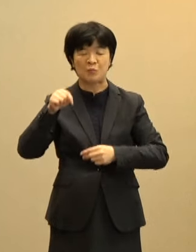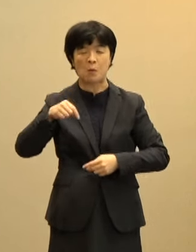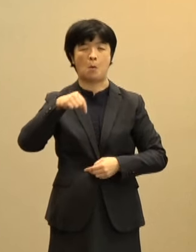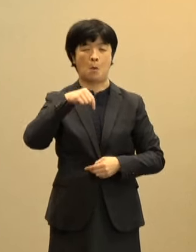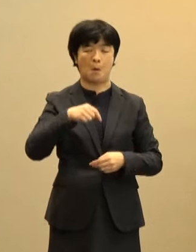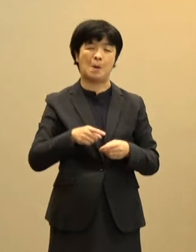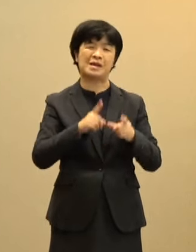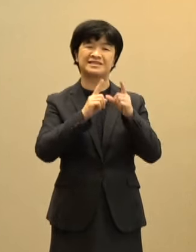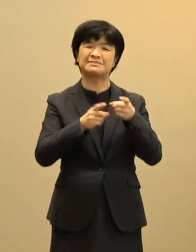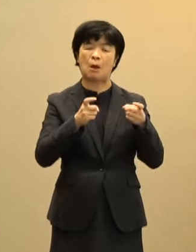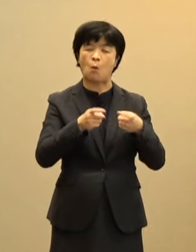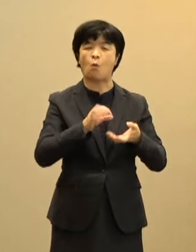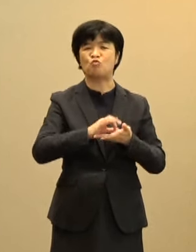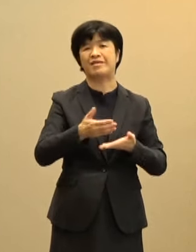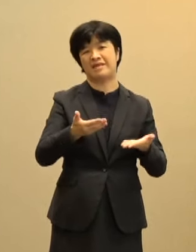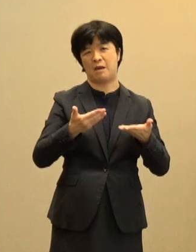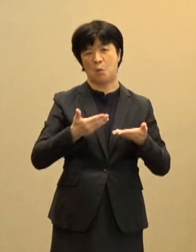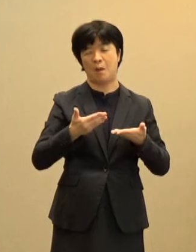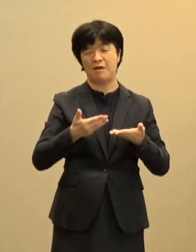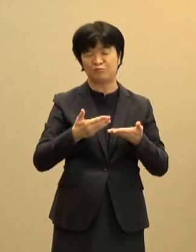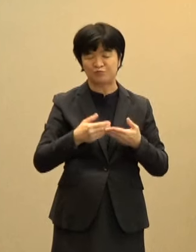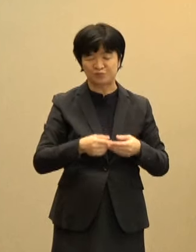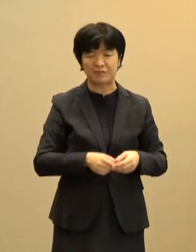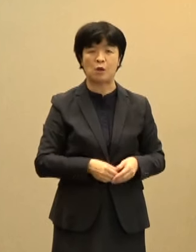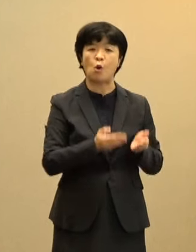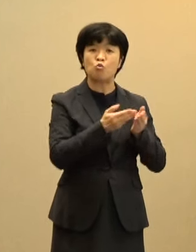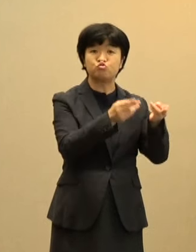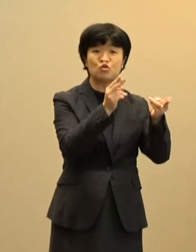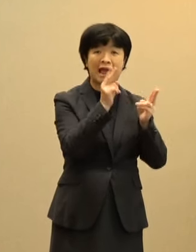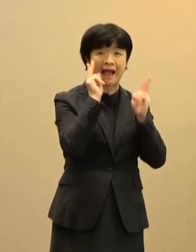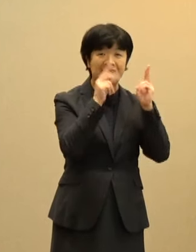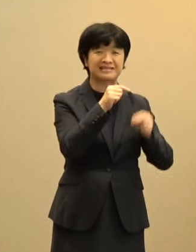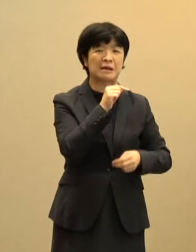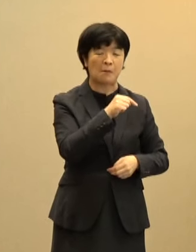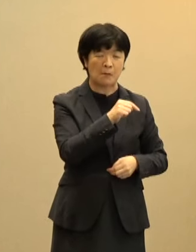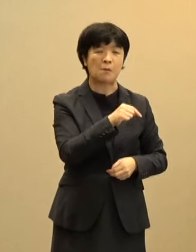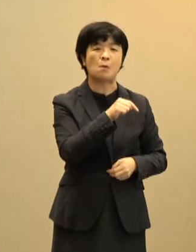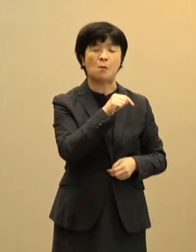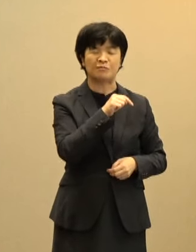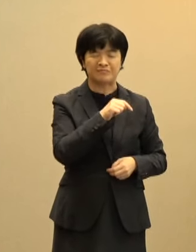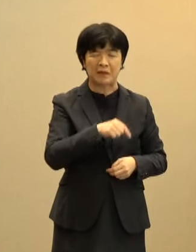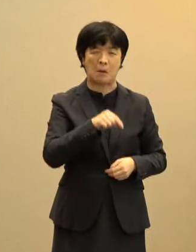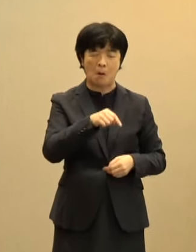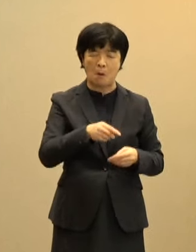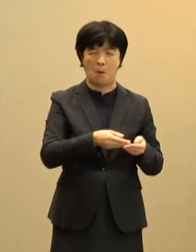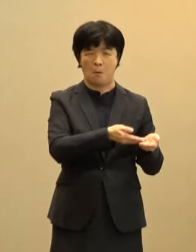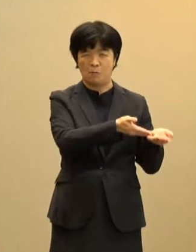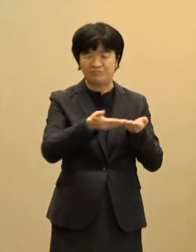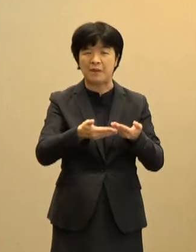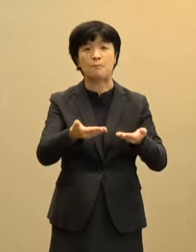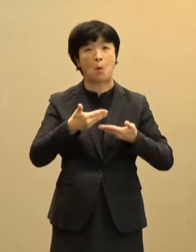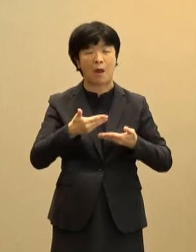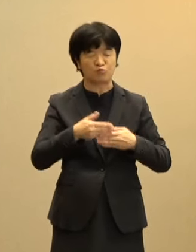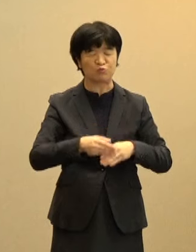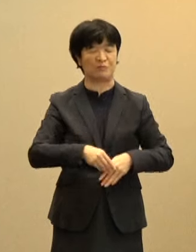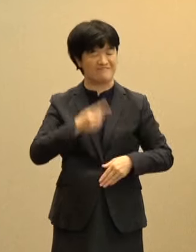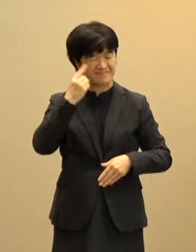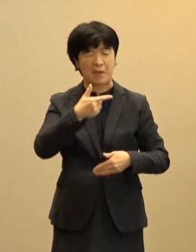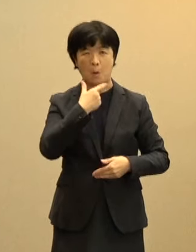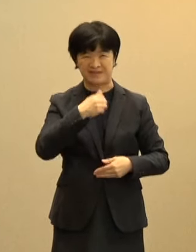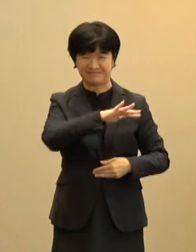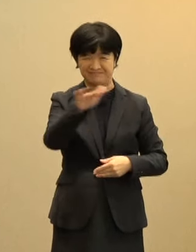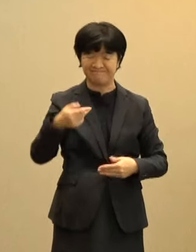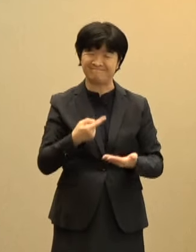を、また船会社の皆様には千葉港への航路開設をぜひご検討いただきたいと思います。皆様のご参加をお待ちをしております。